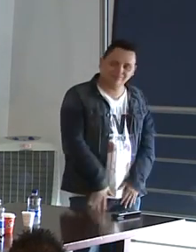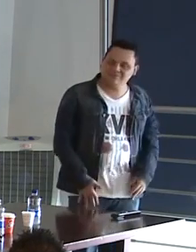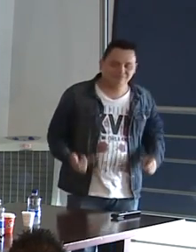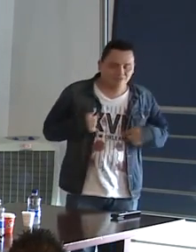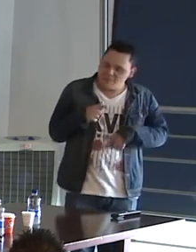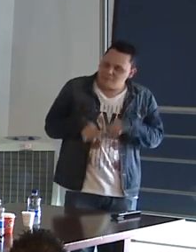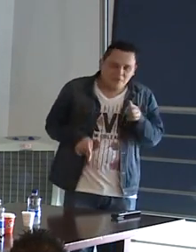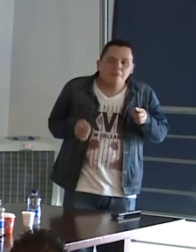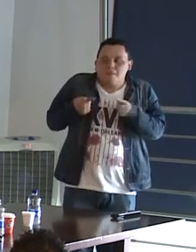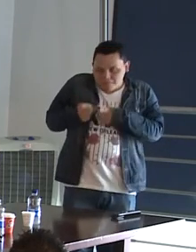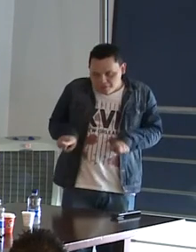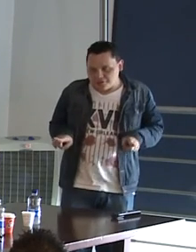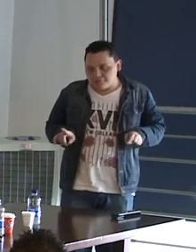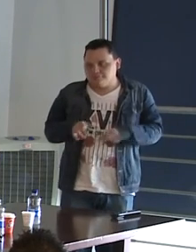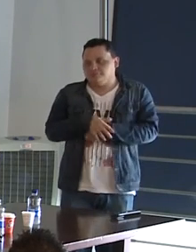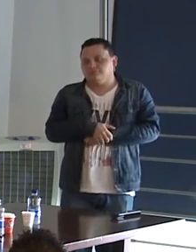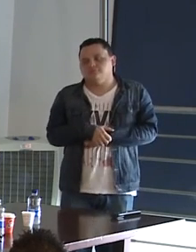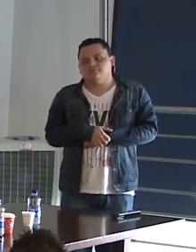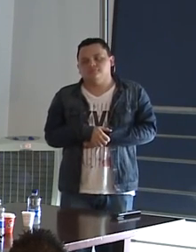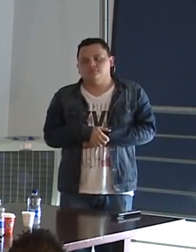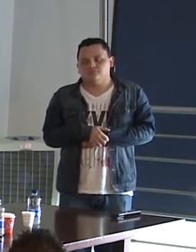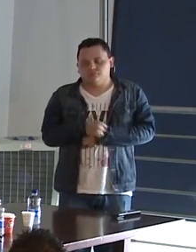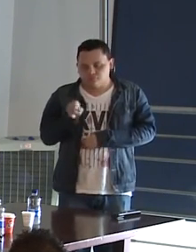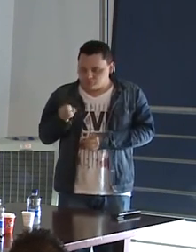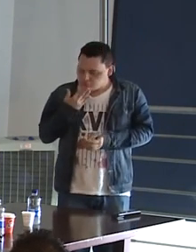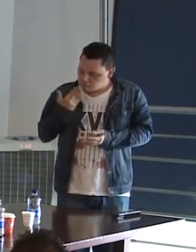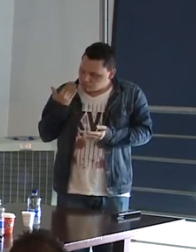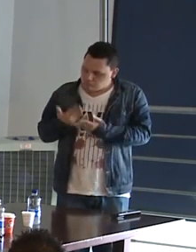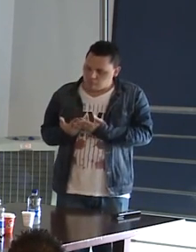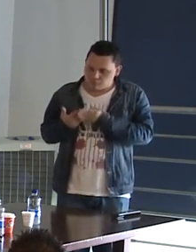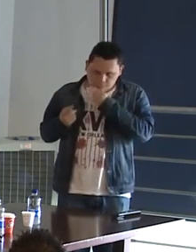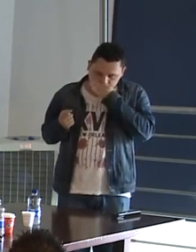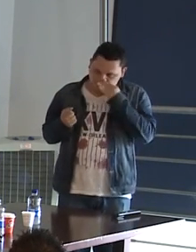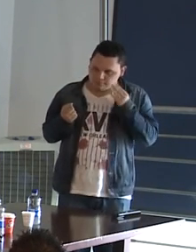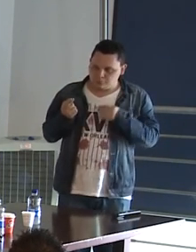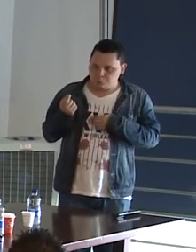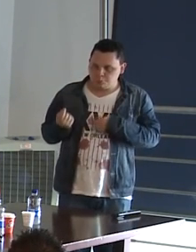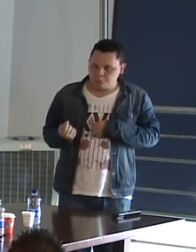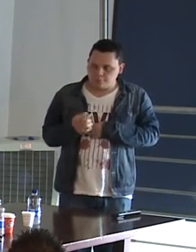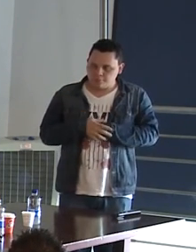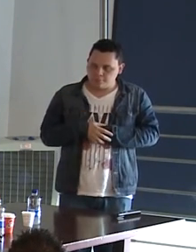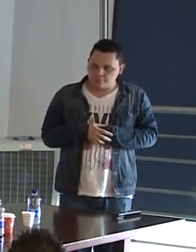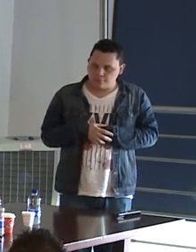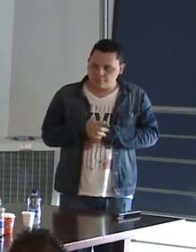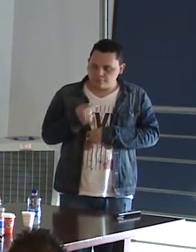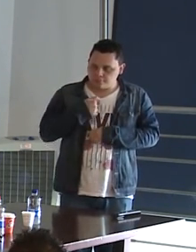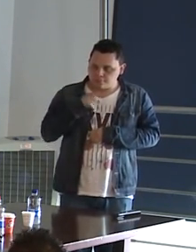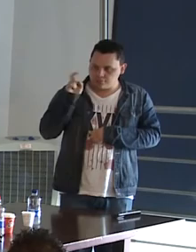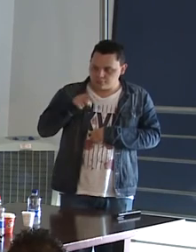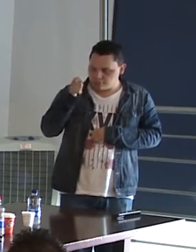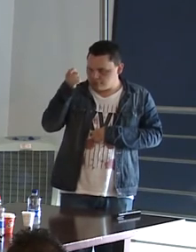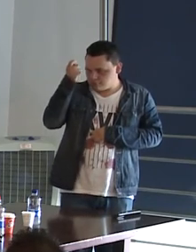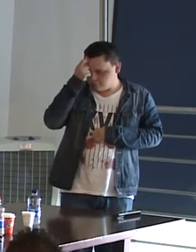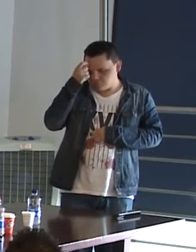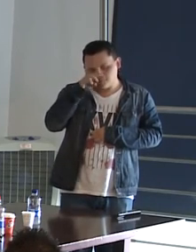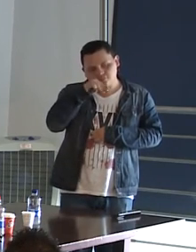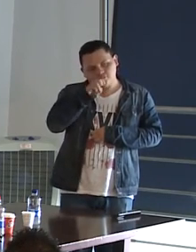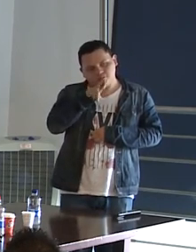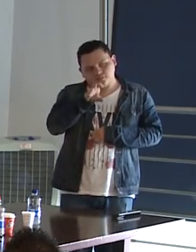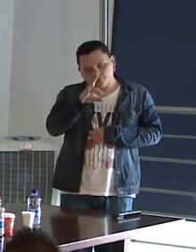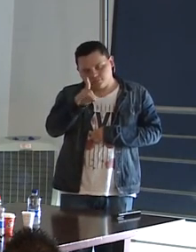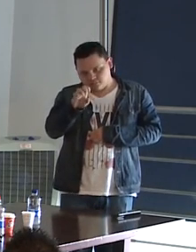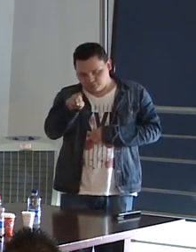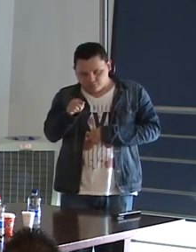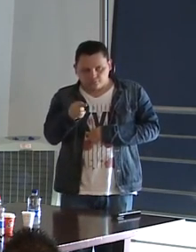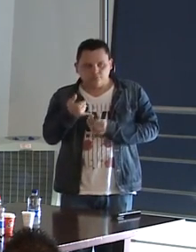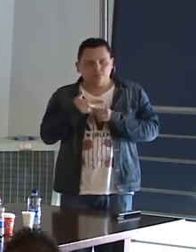pero sí, y gracias un poco a eso, tenemos presente a Mercedes